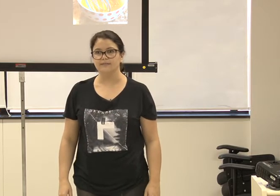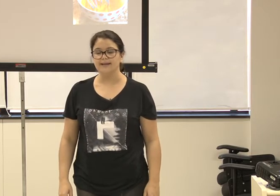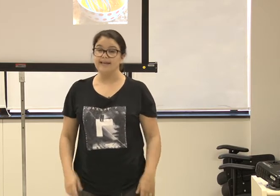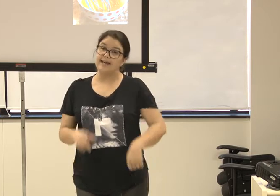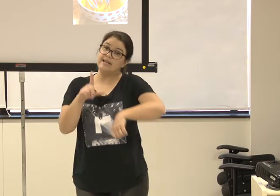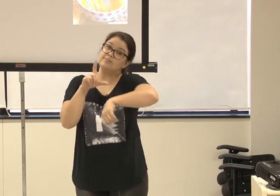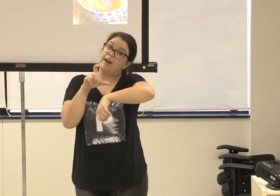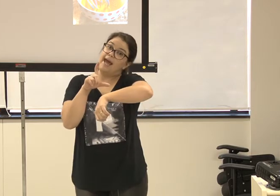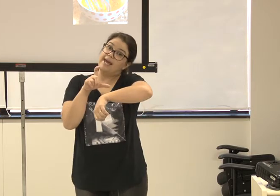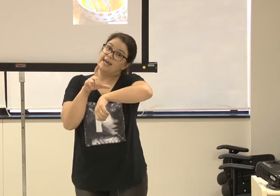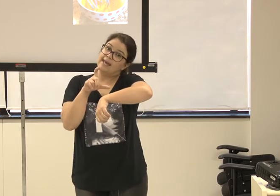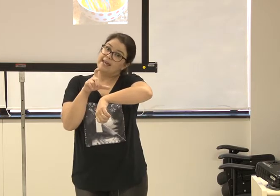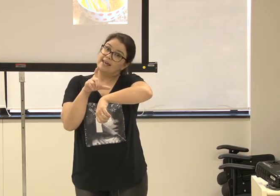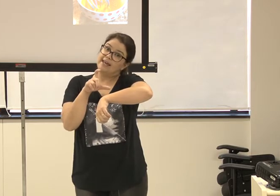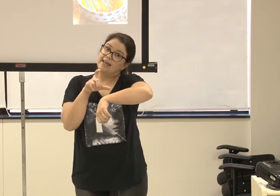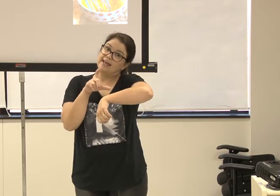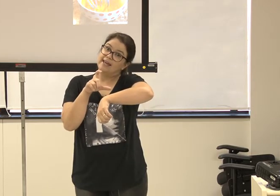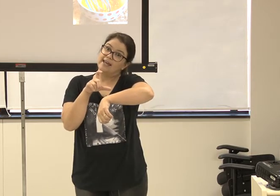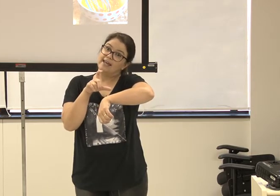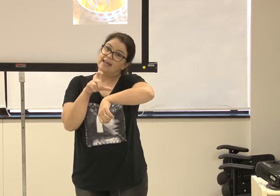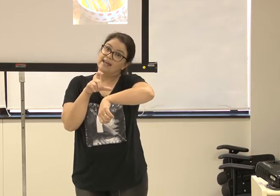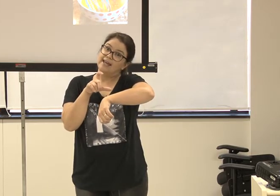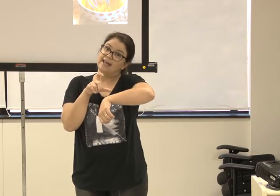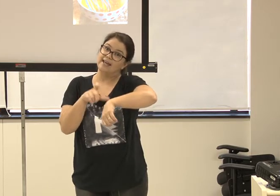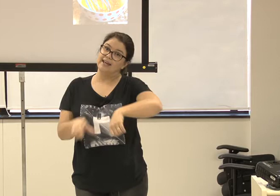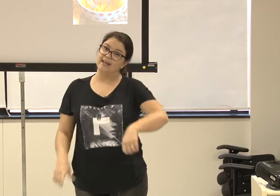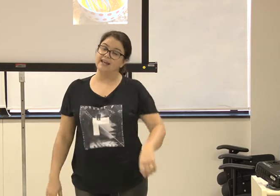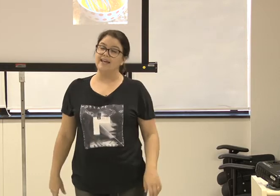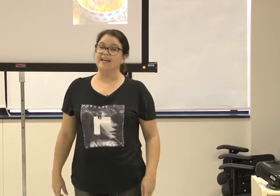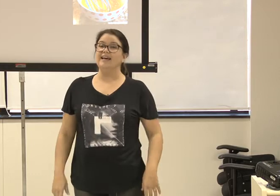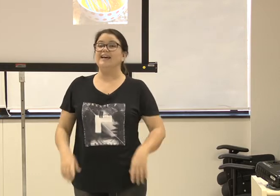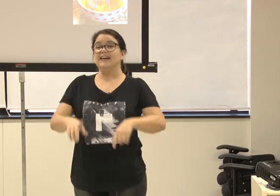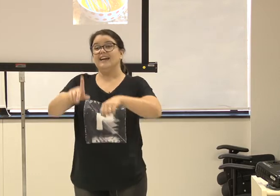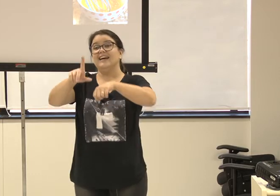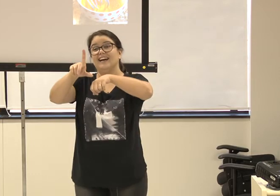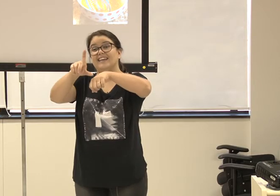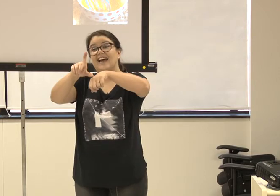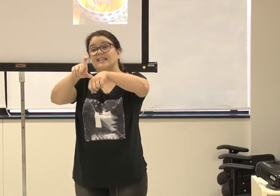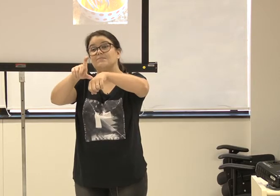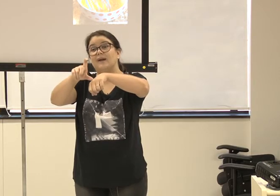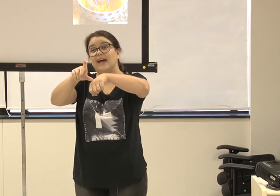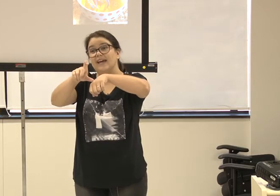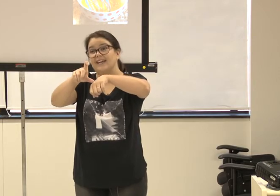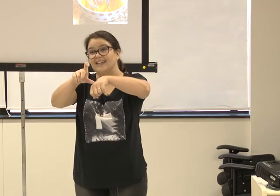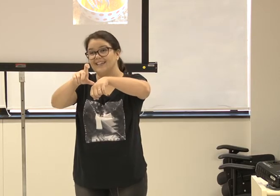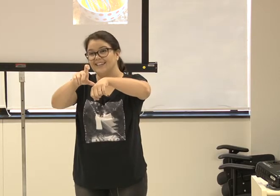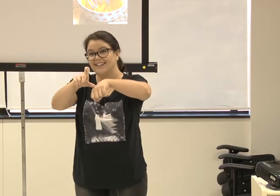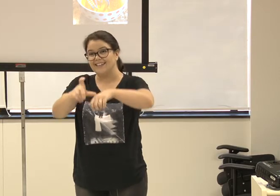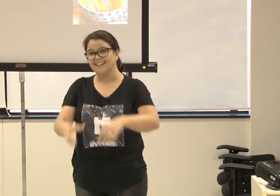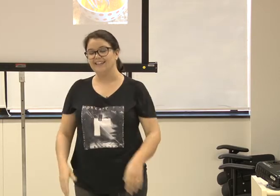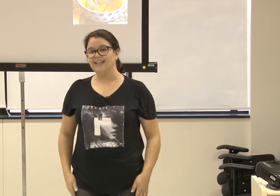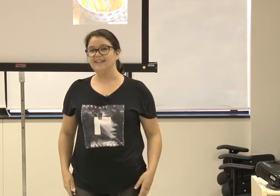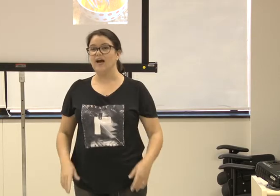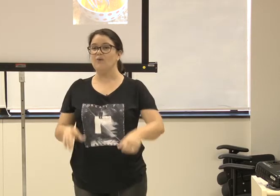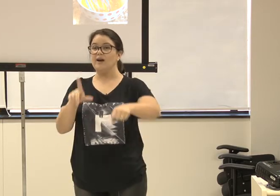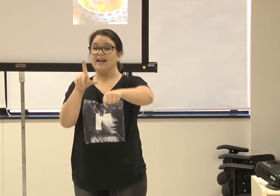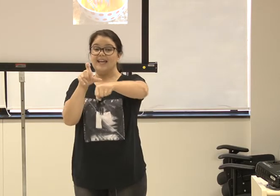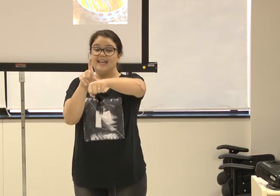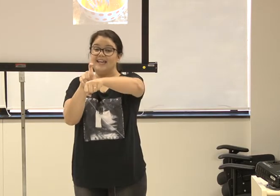E é spray. Vou pegar o soro fisiológico, tem sal. E é spray. Fisiológico é salgado. Não. E